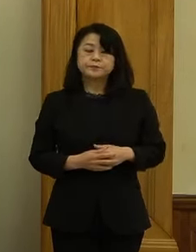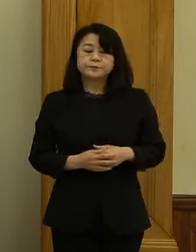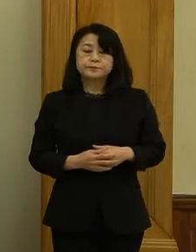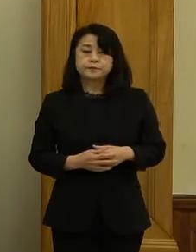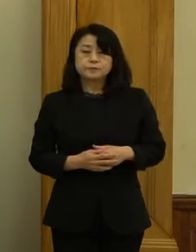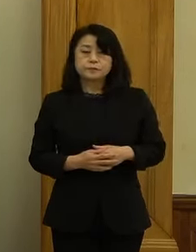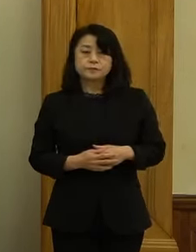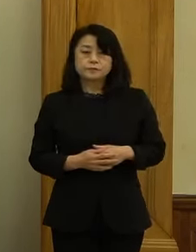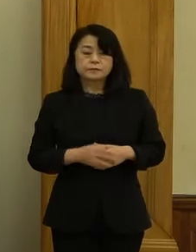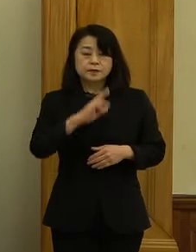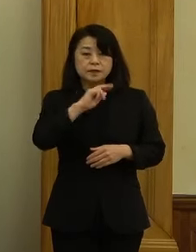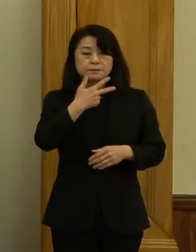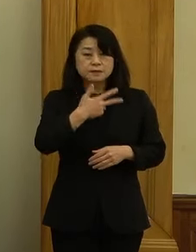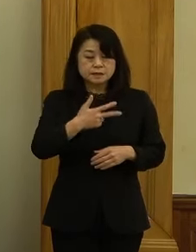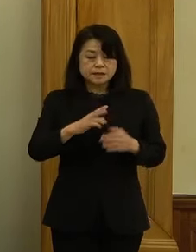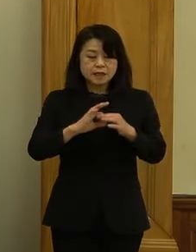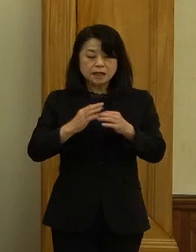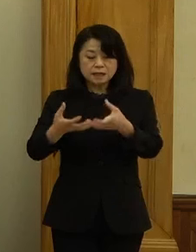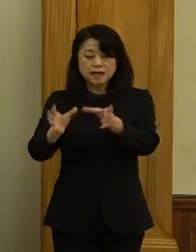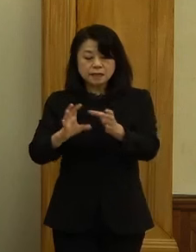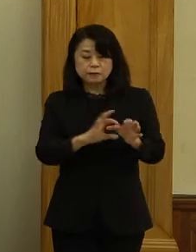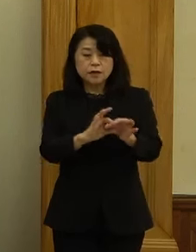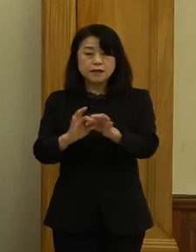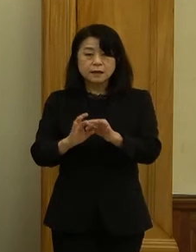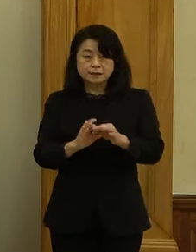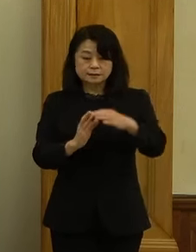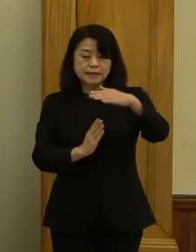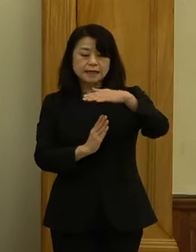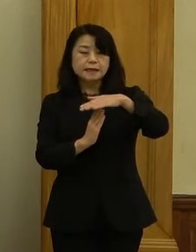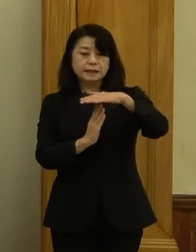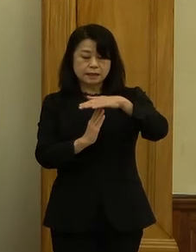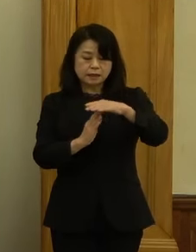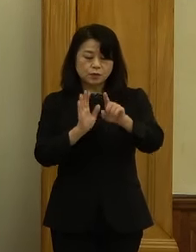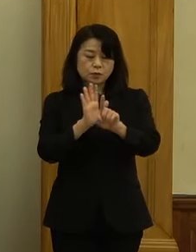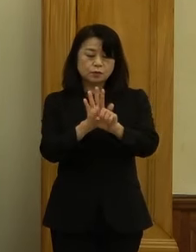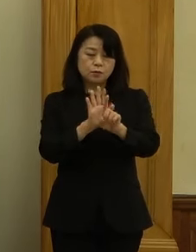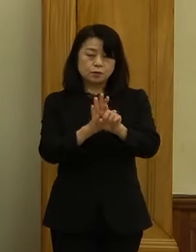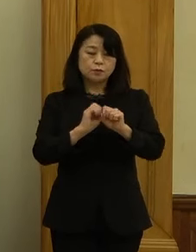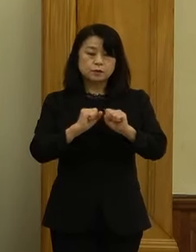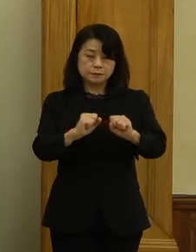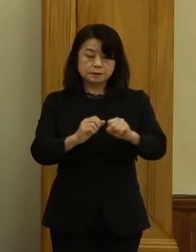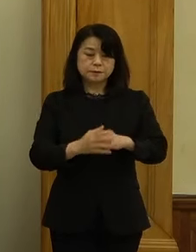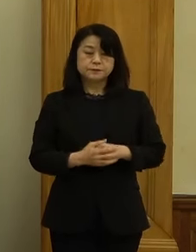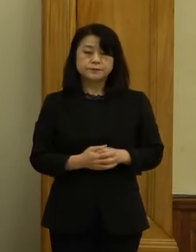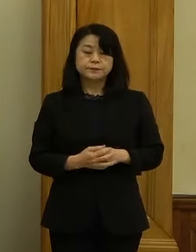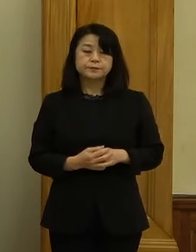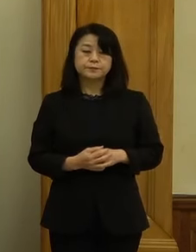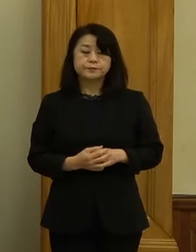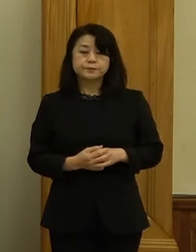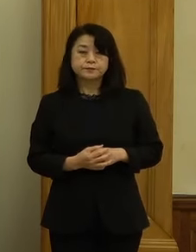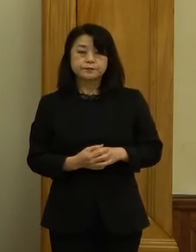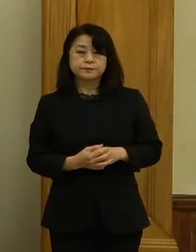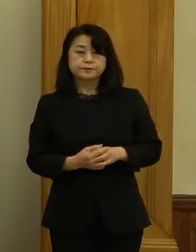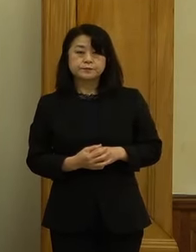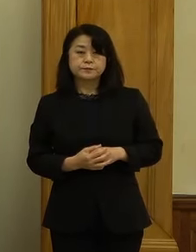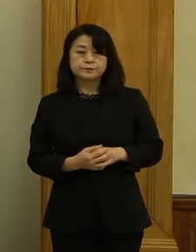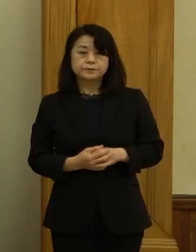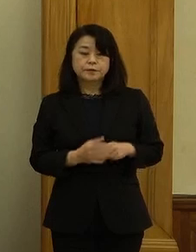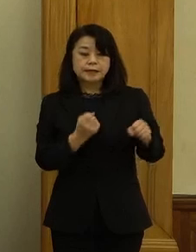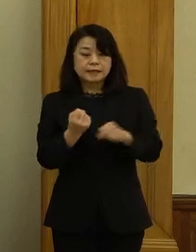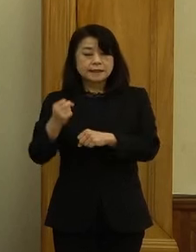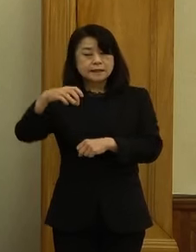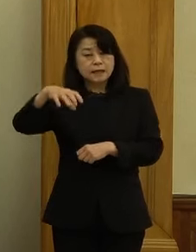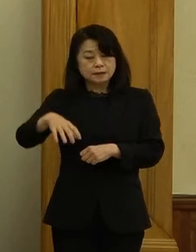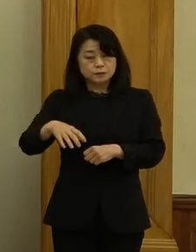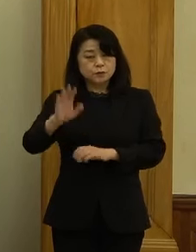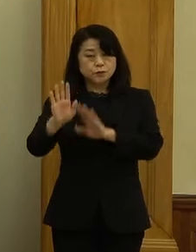え秘密や関係機関と連携の上最大限の協力をしてまいりますえ続きまして避難所の